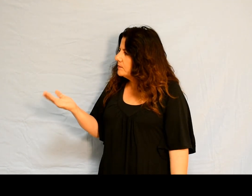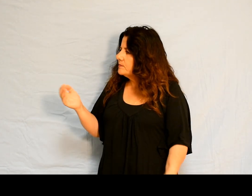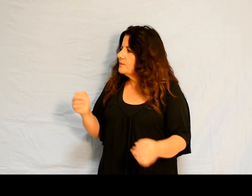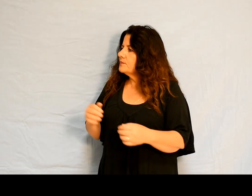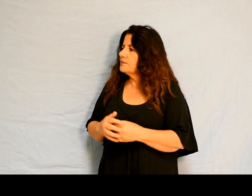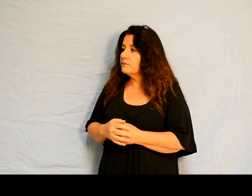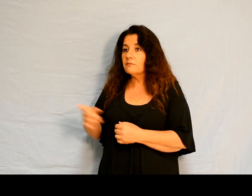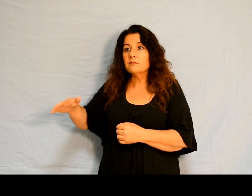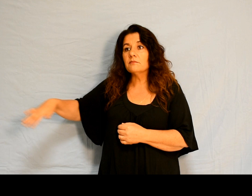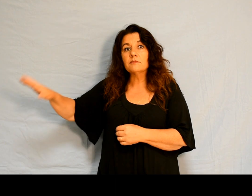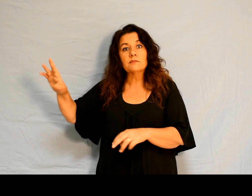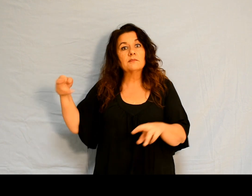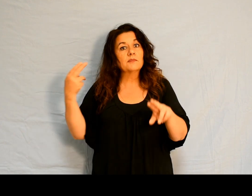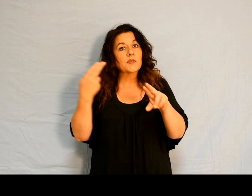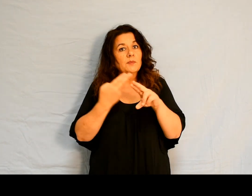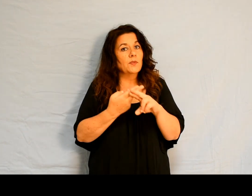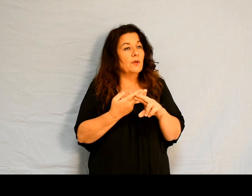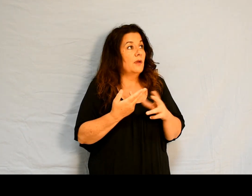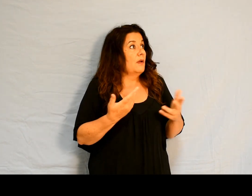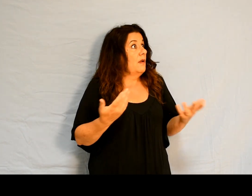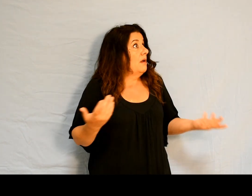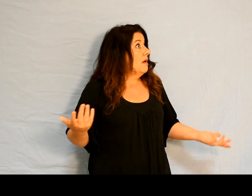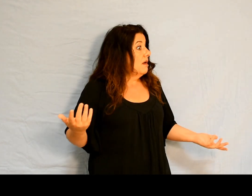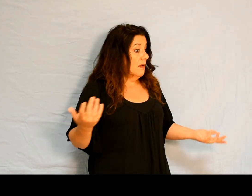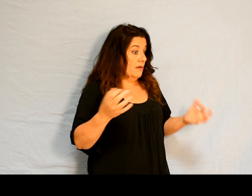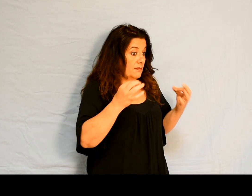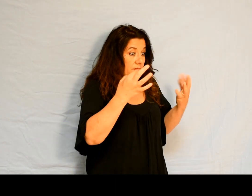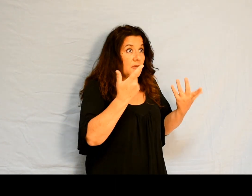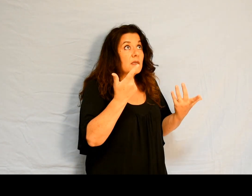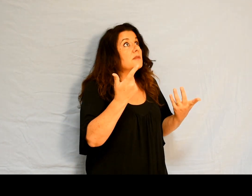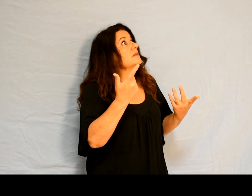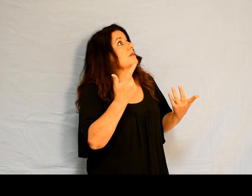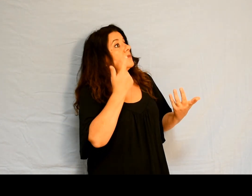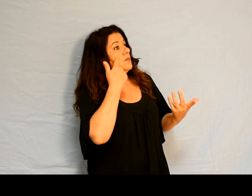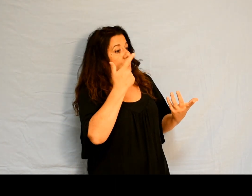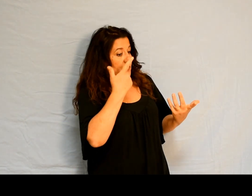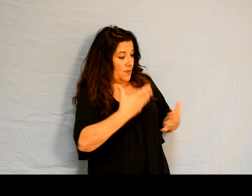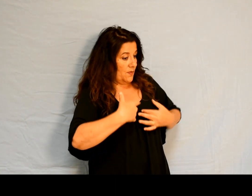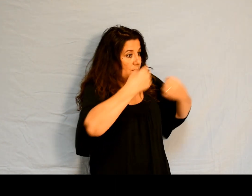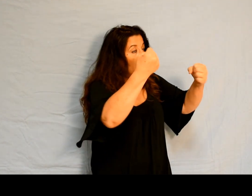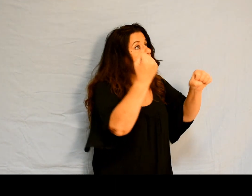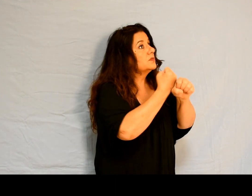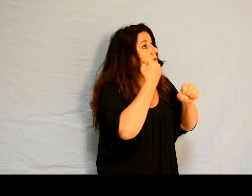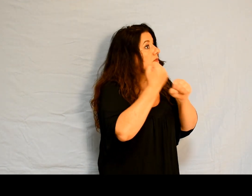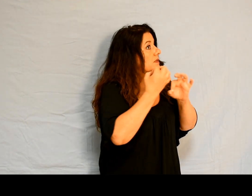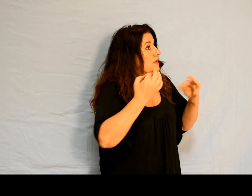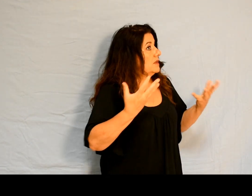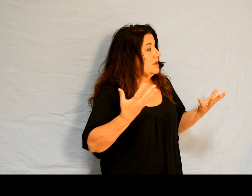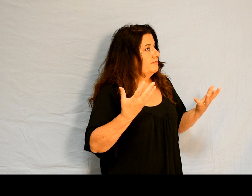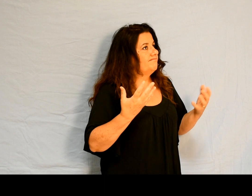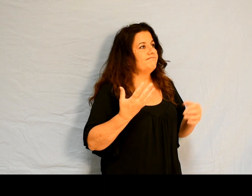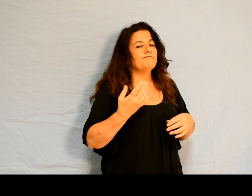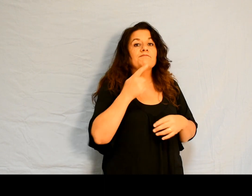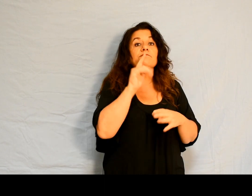Ils lui répondirent, « Parce que personne ne nous a embauchés. » Il leur dit, « Allez à ma